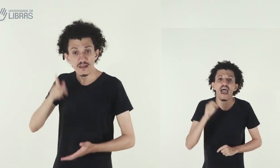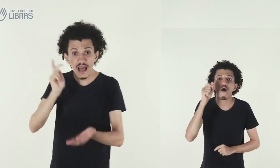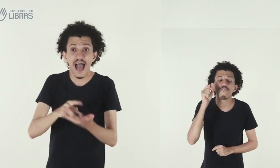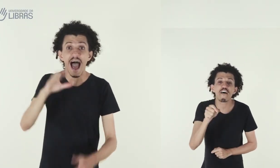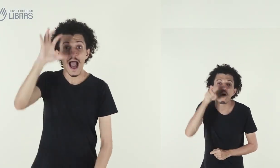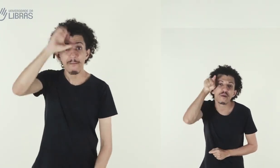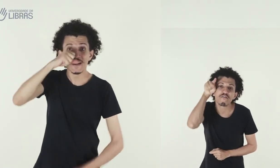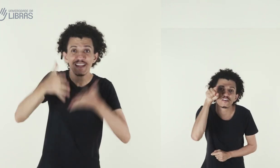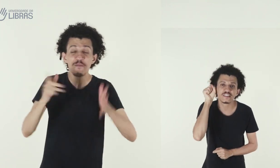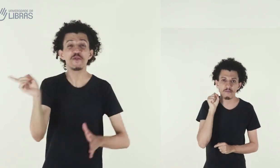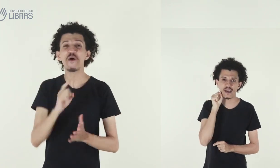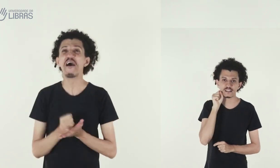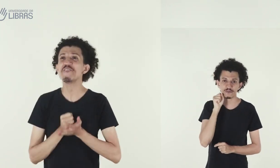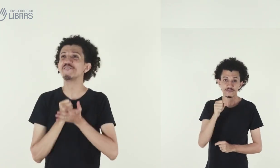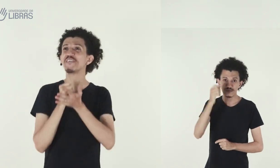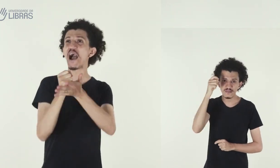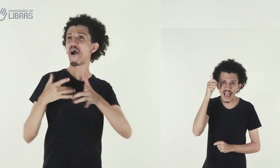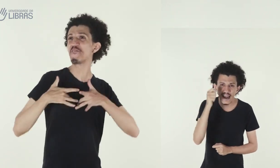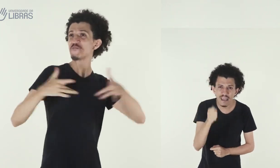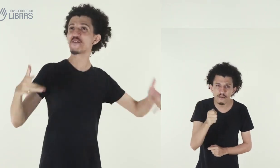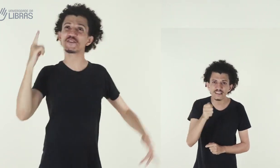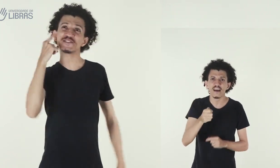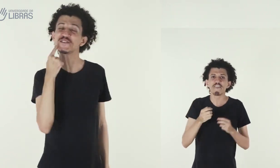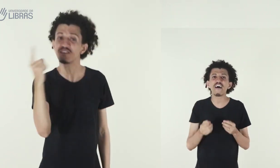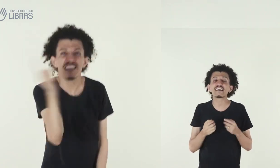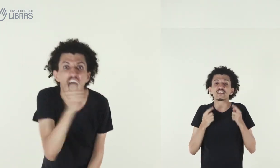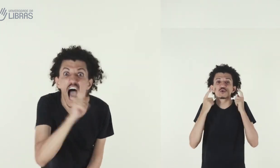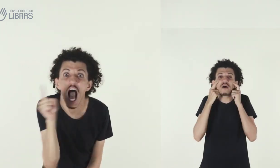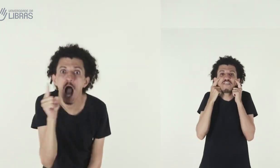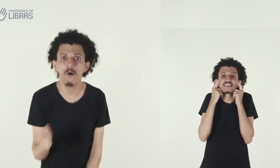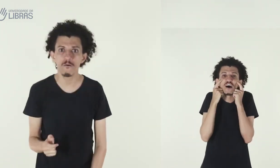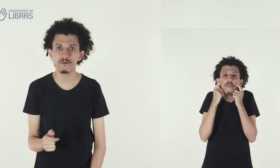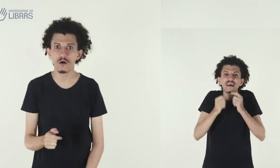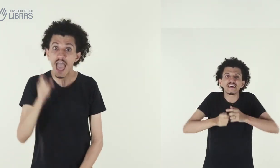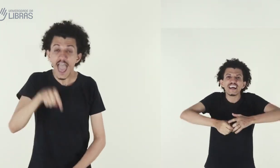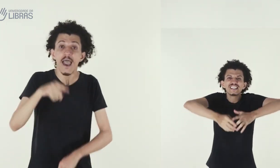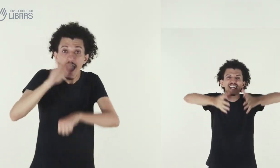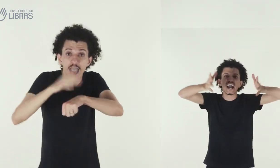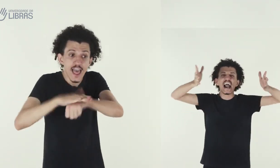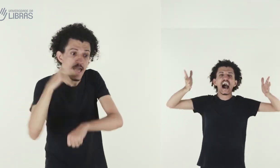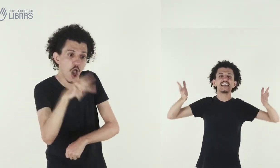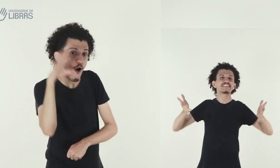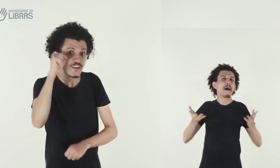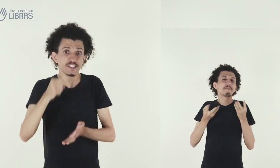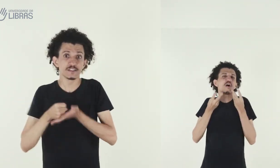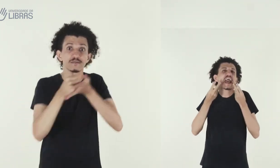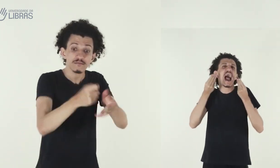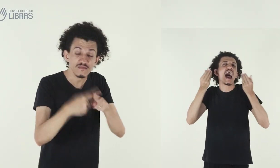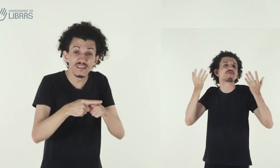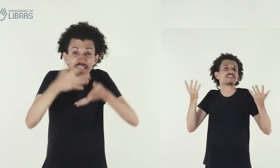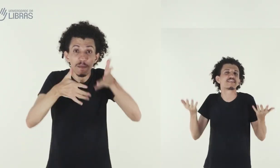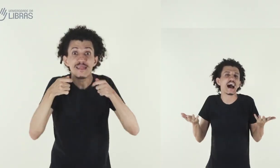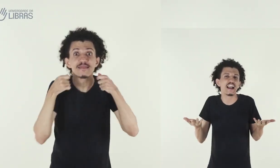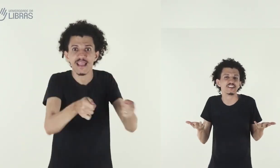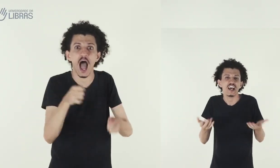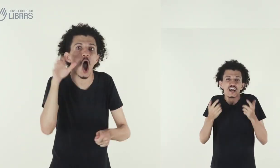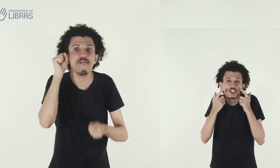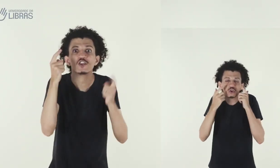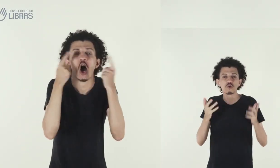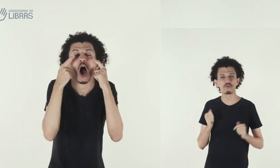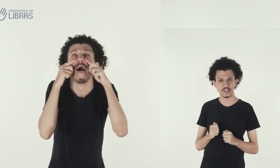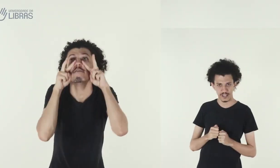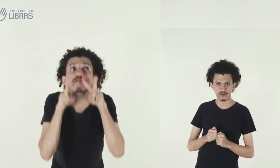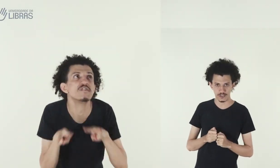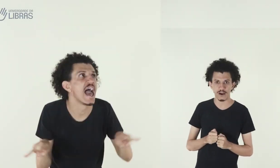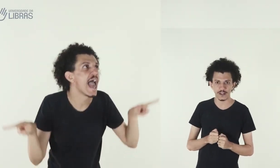surdos, é um favor para você mesmo. A Libras faz a sua visão passar a enxergar e saborear os detalhes